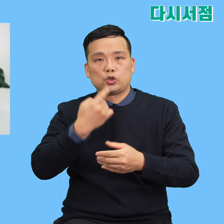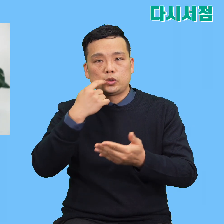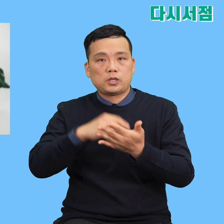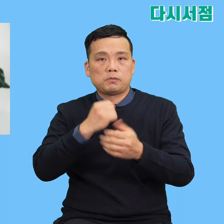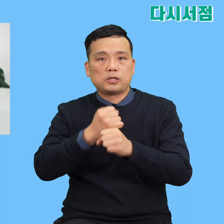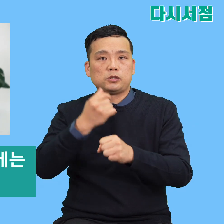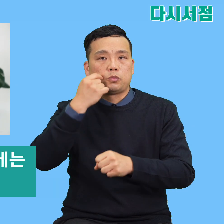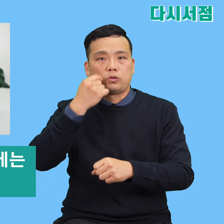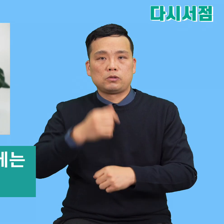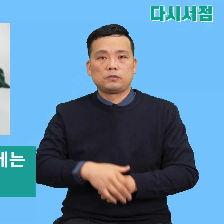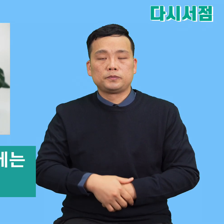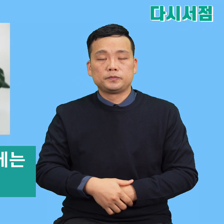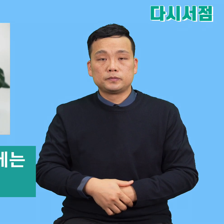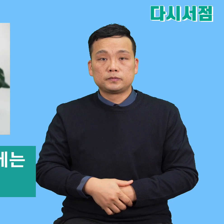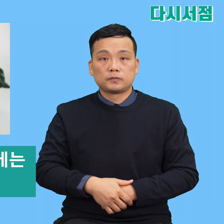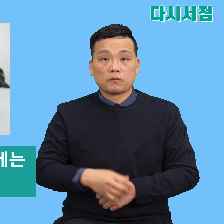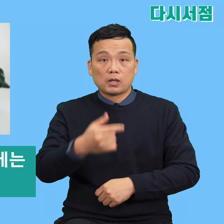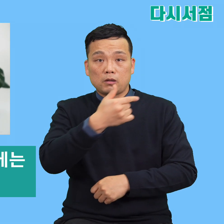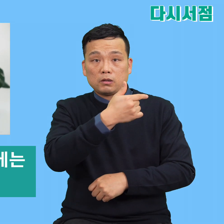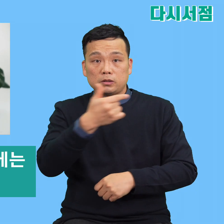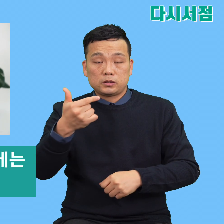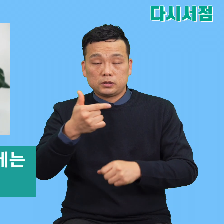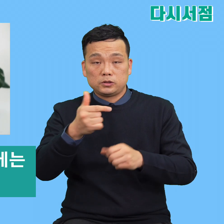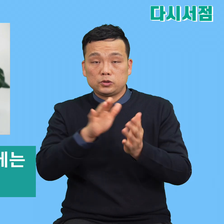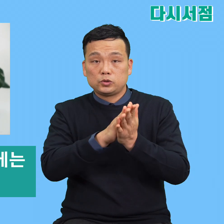하고 사실 대형